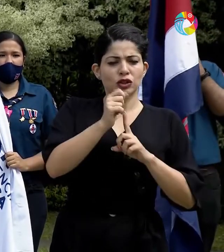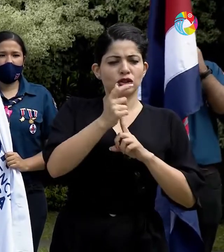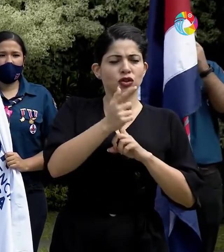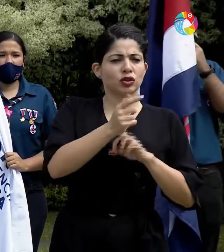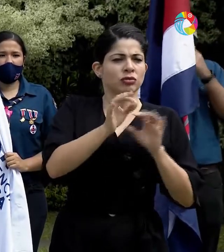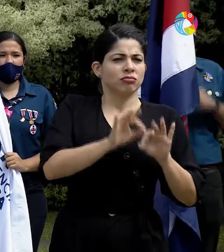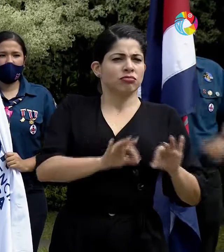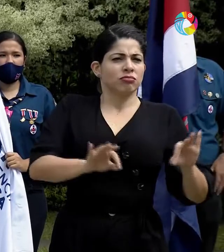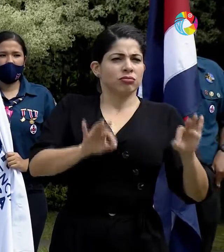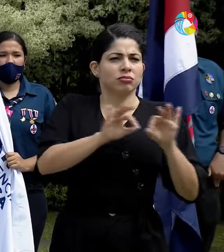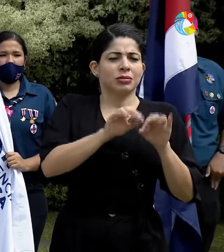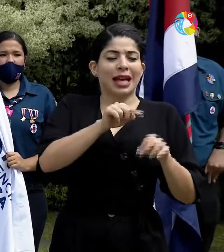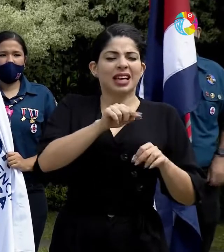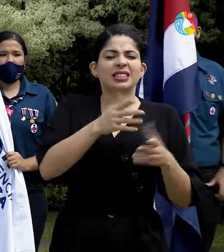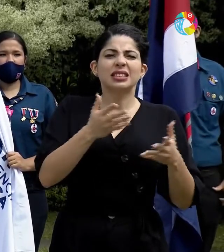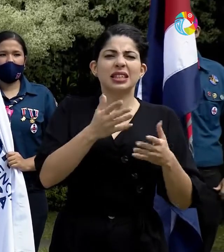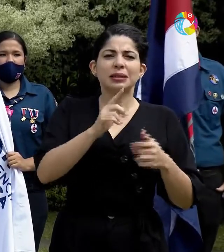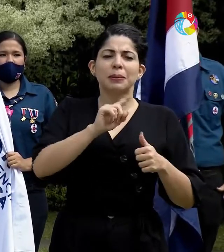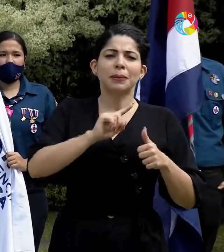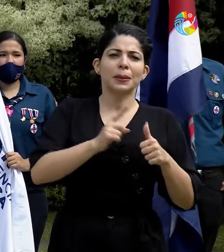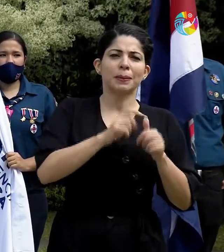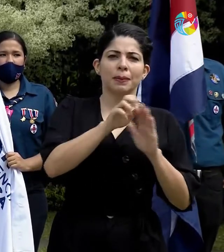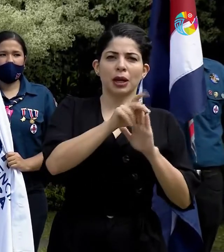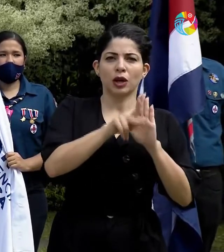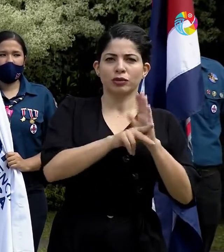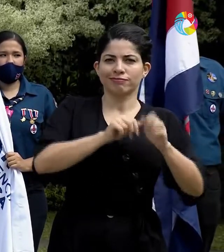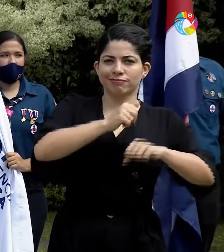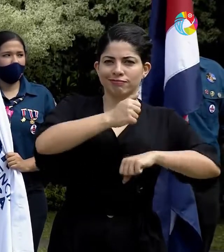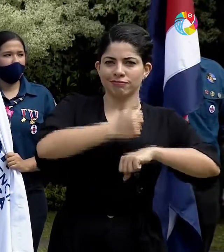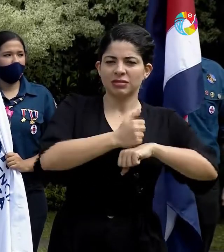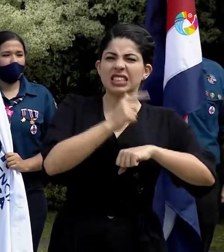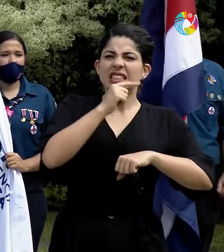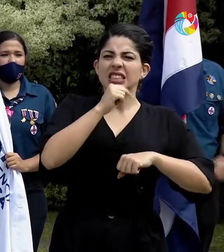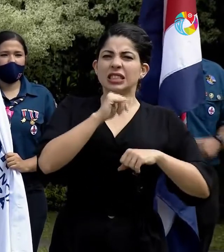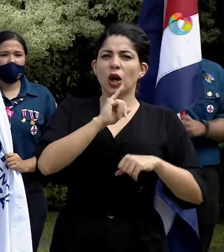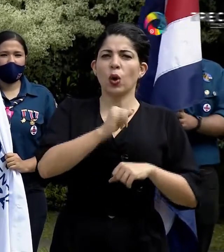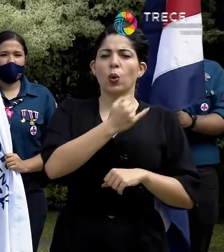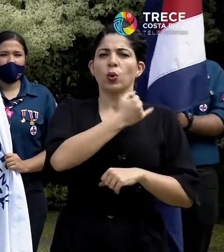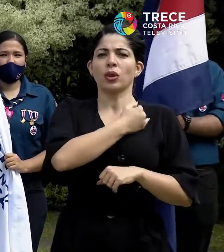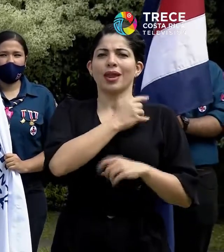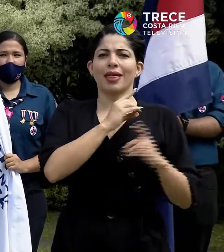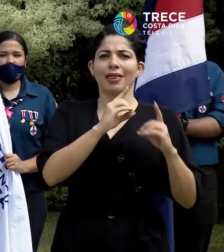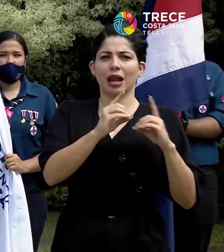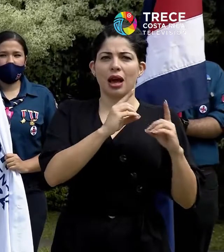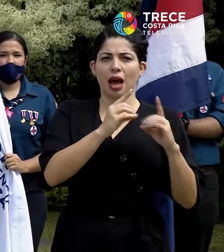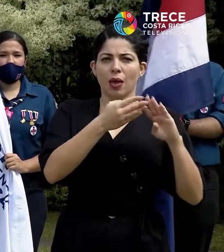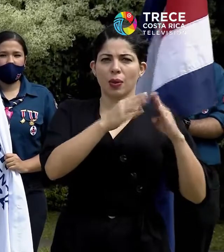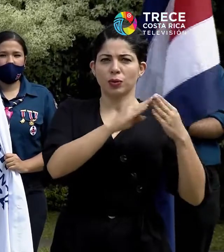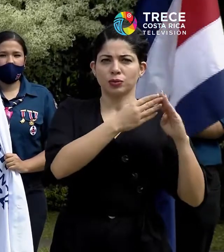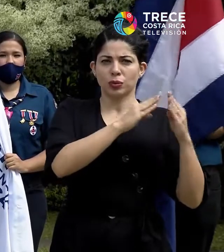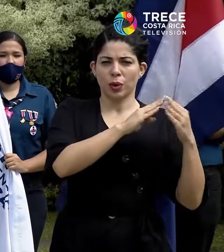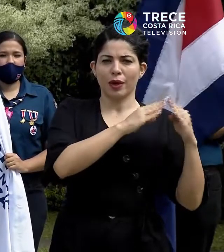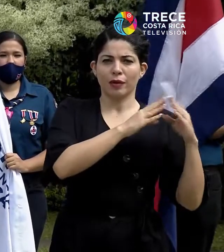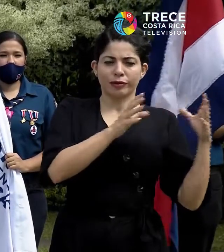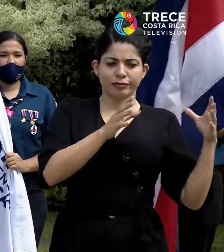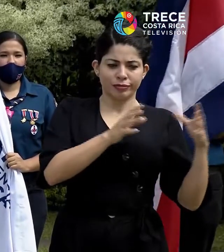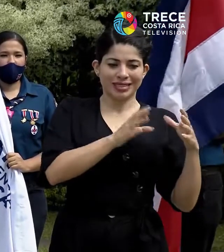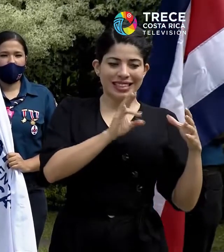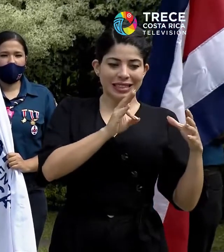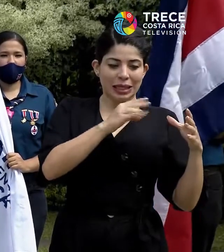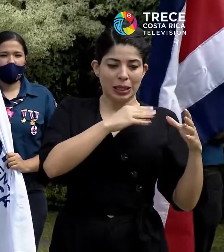fuera nuestra primera constitución provisional generada por la Junta de Legados de los Pueblos a través de la comisión de